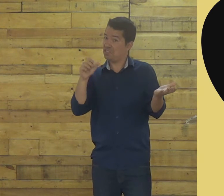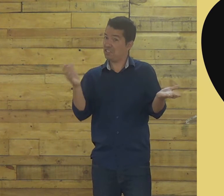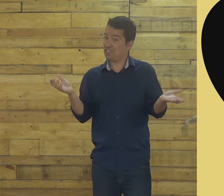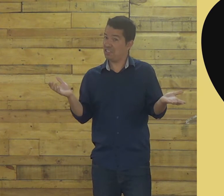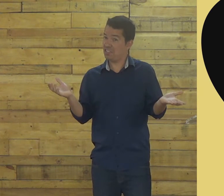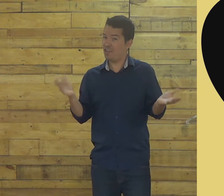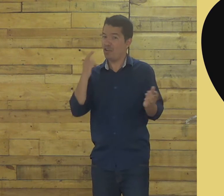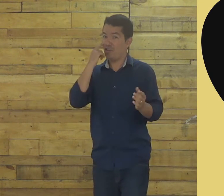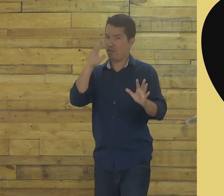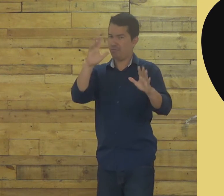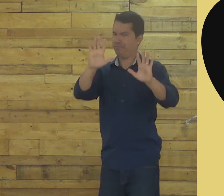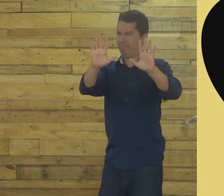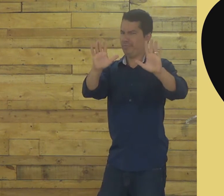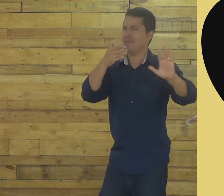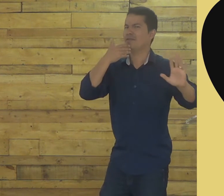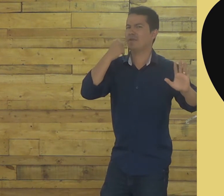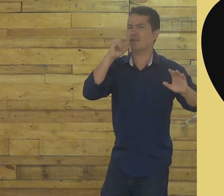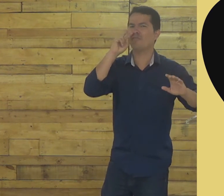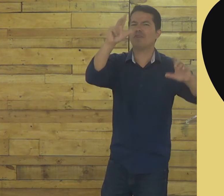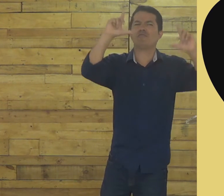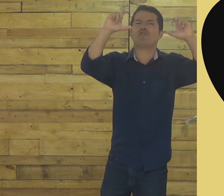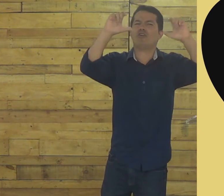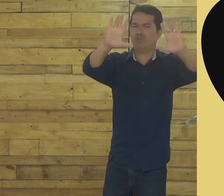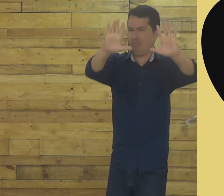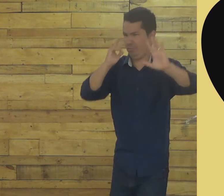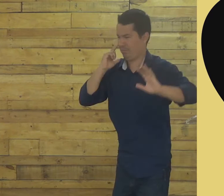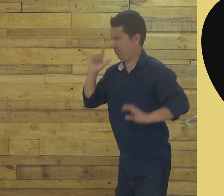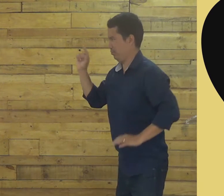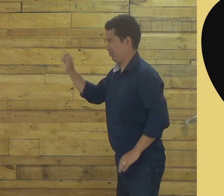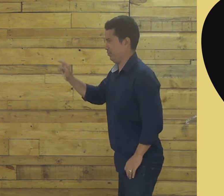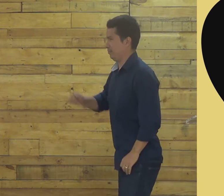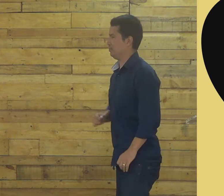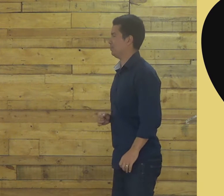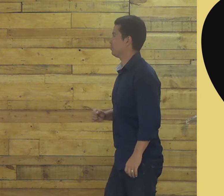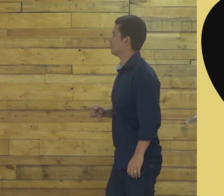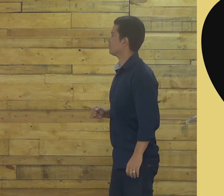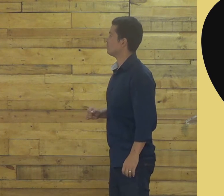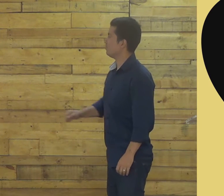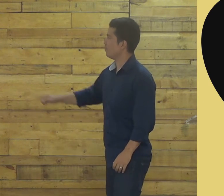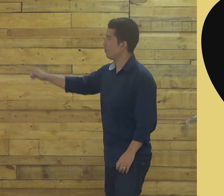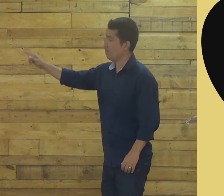É, pode ser, né? Eu acho que sim, acho que dá. Tudo bem, vamos ver uma foto.